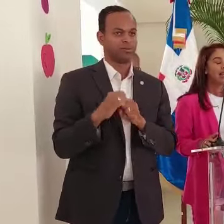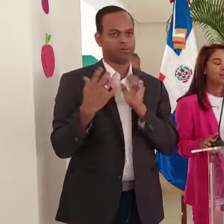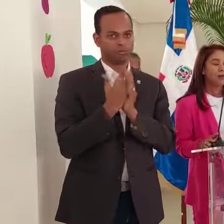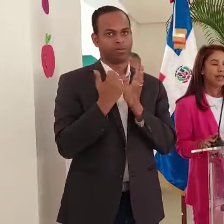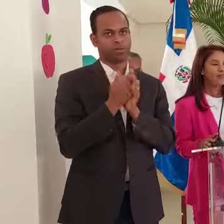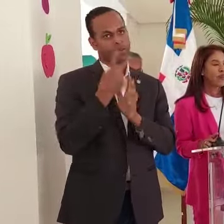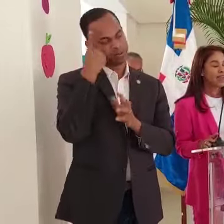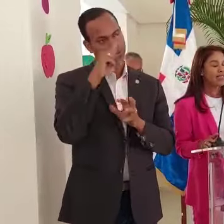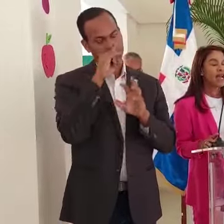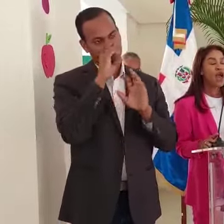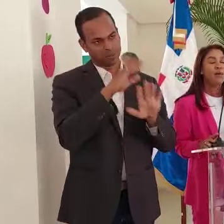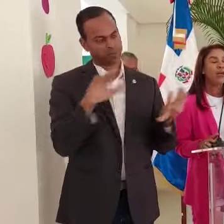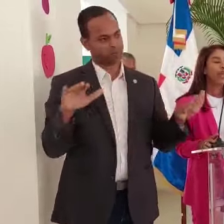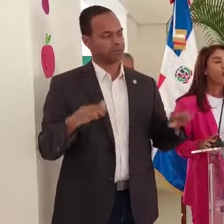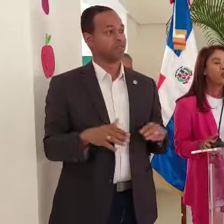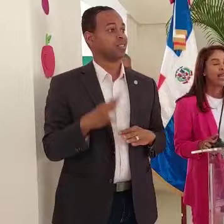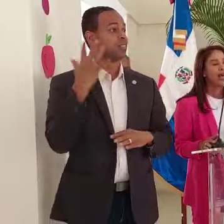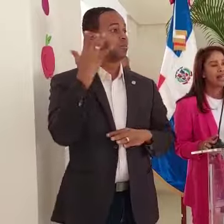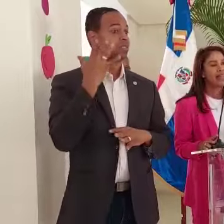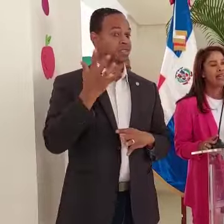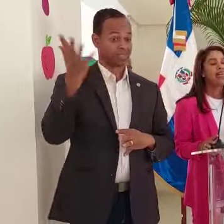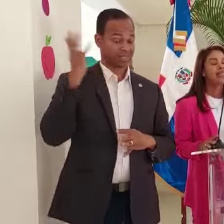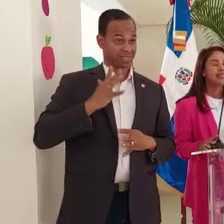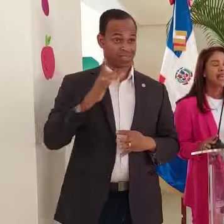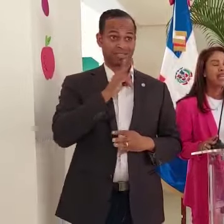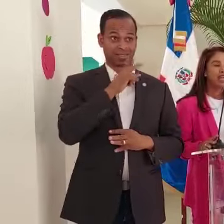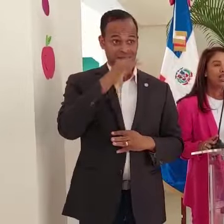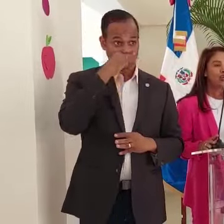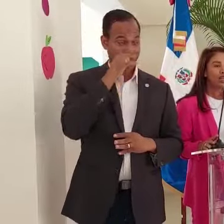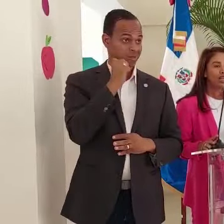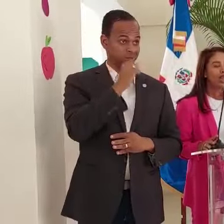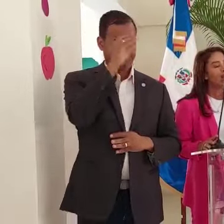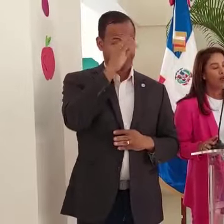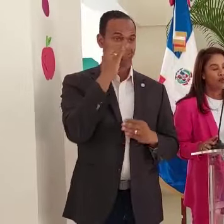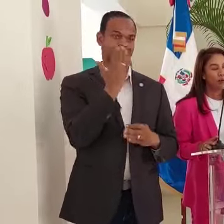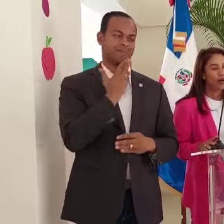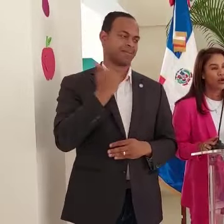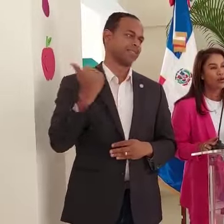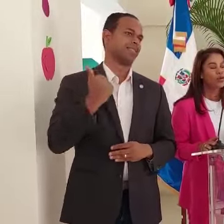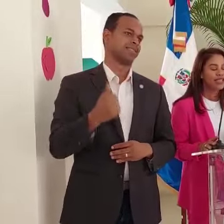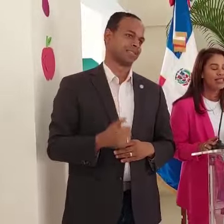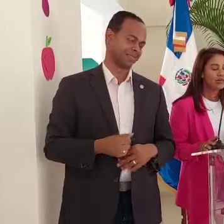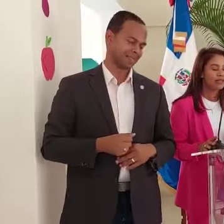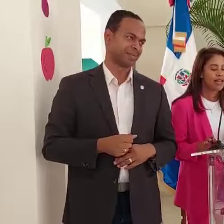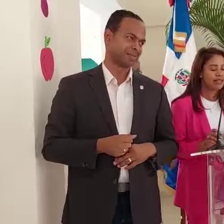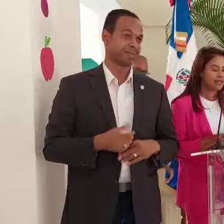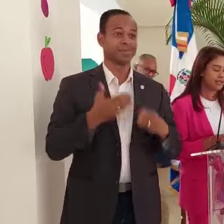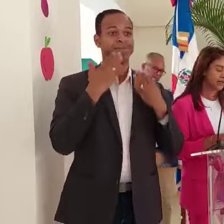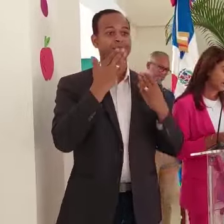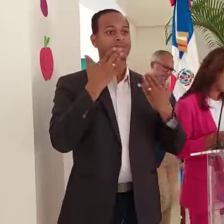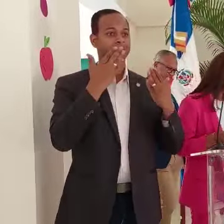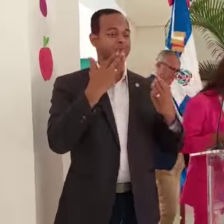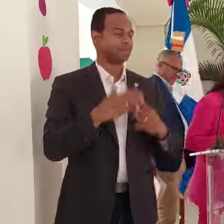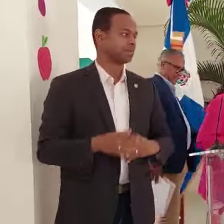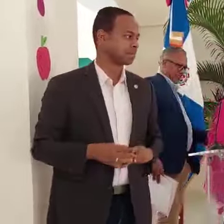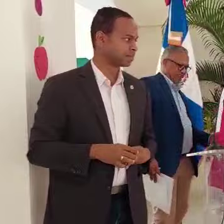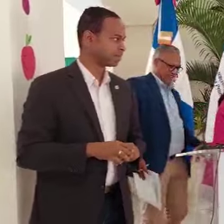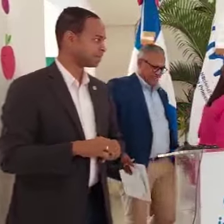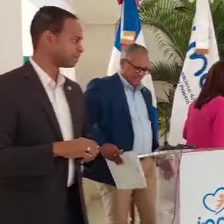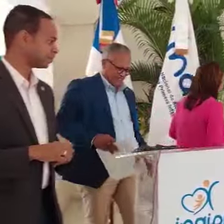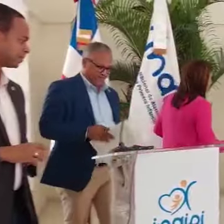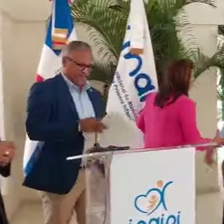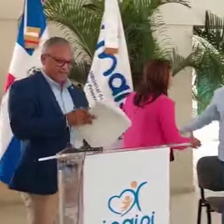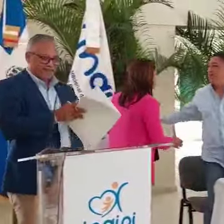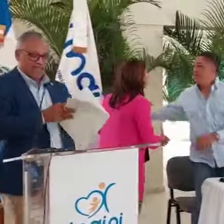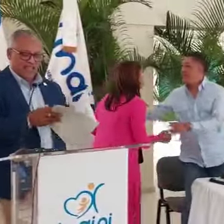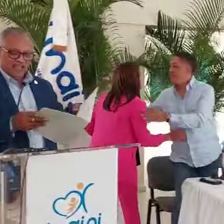bienestar de la primera infancia, porque nunca antes ser niño o niña fue mejor. Muchísimas gracias.